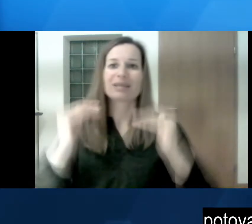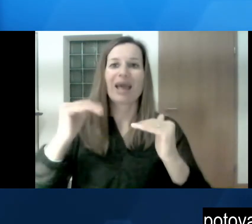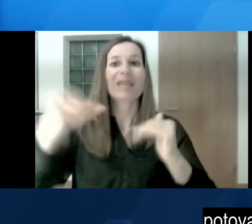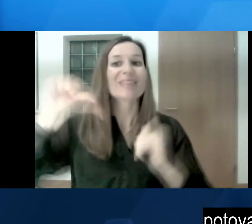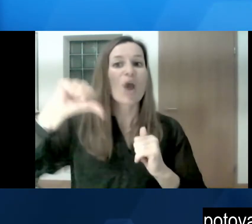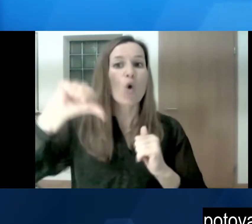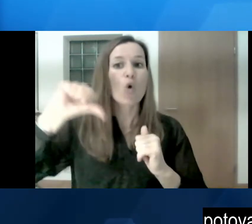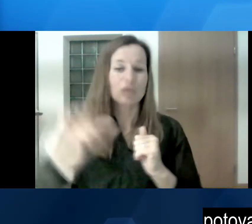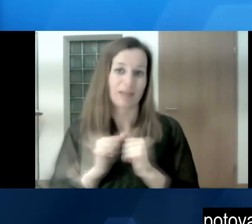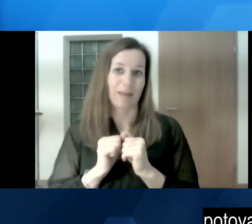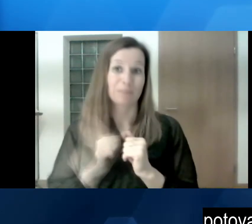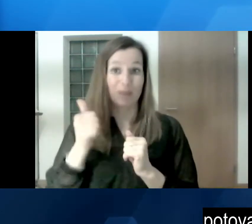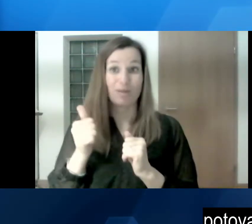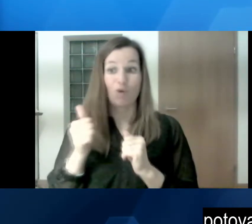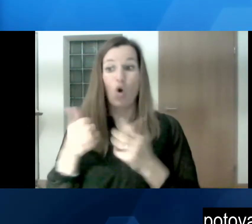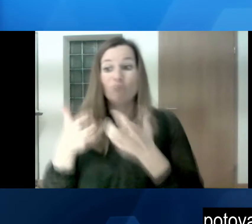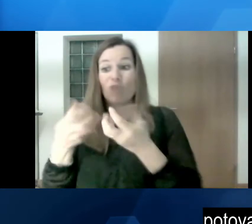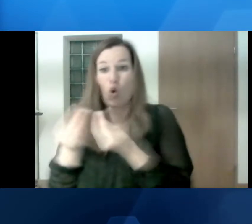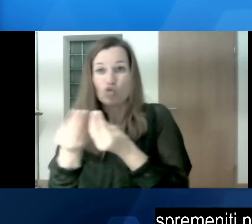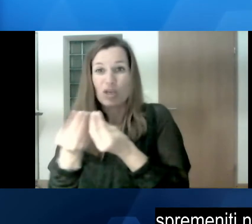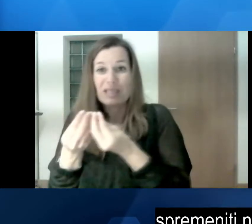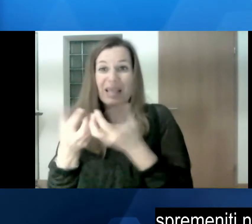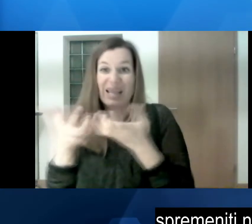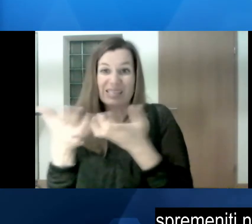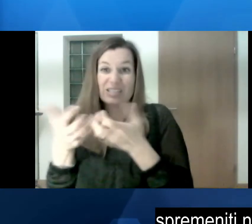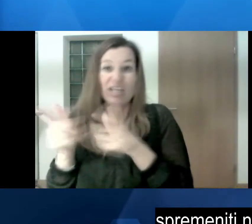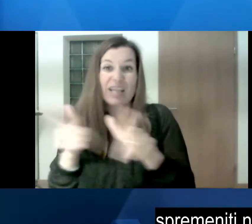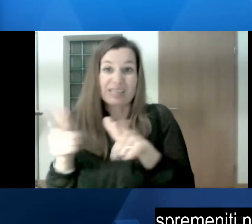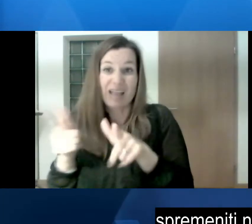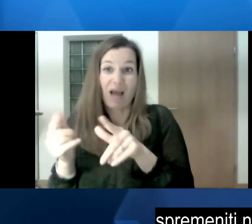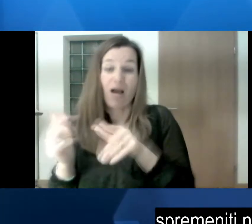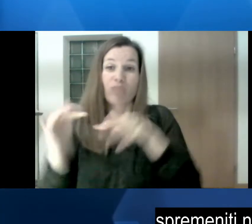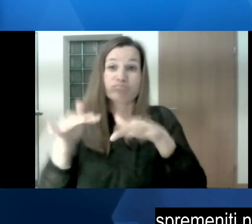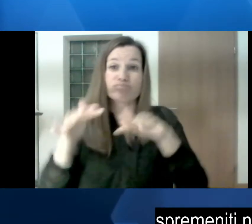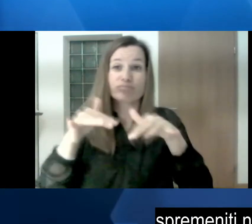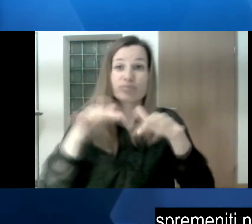potovanje zgoščenin in razredčenin zraka in to se mora spremeniti na